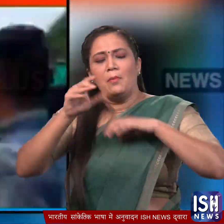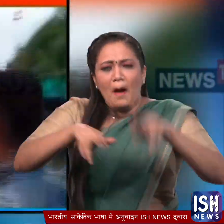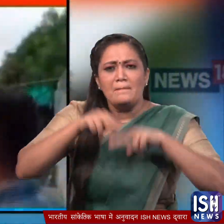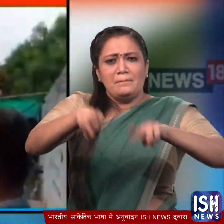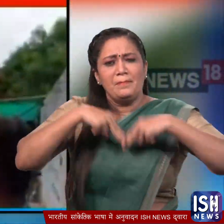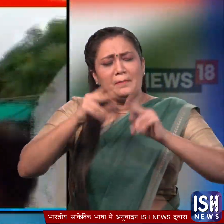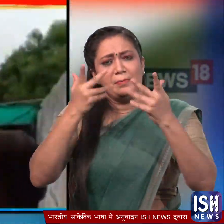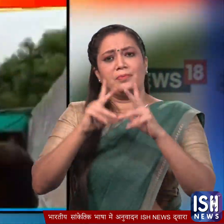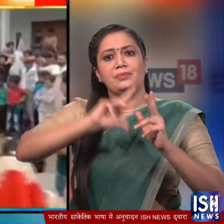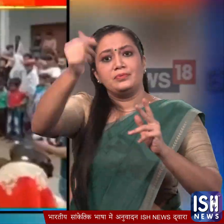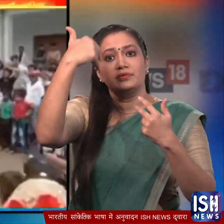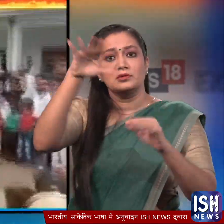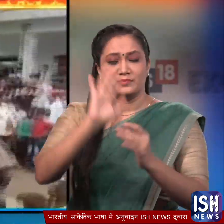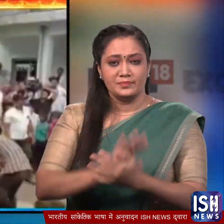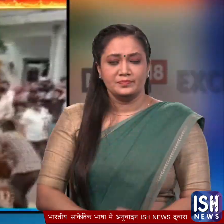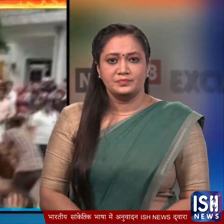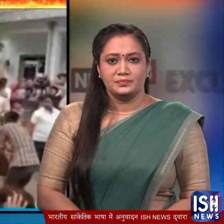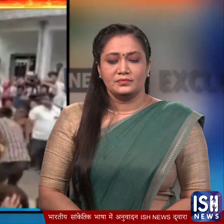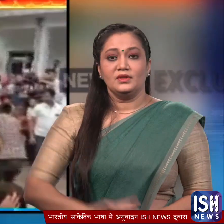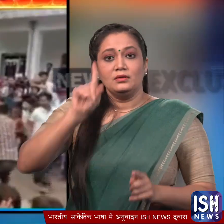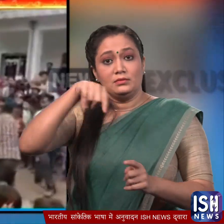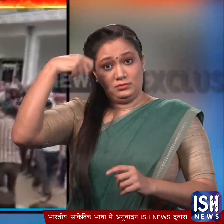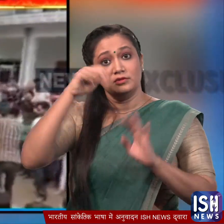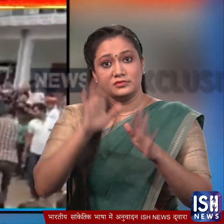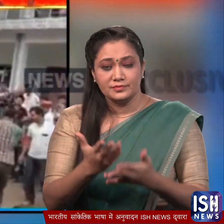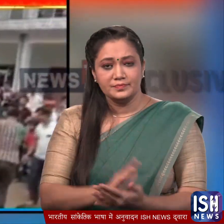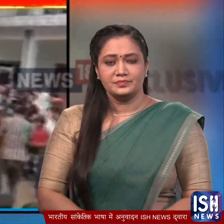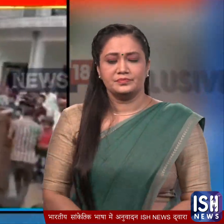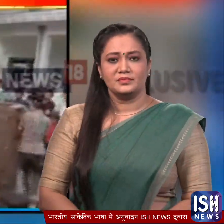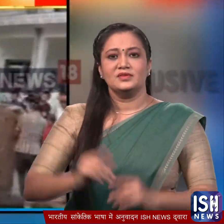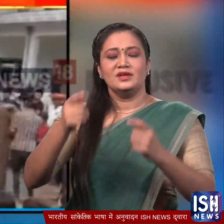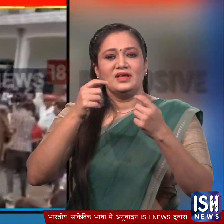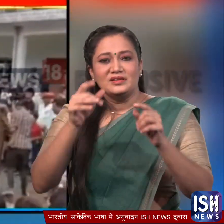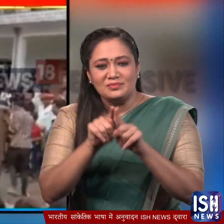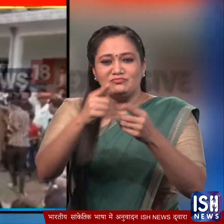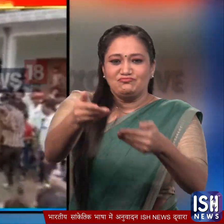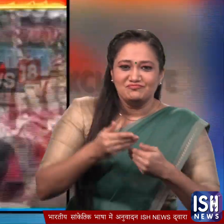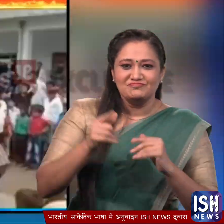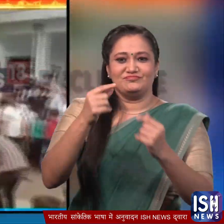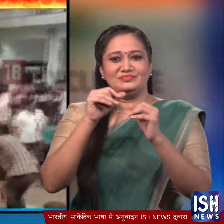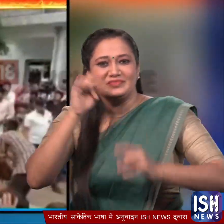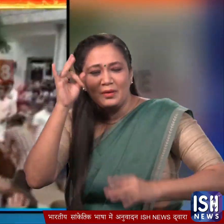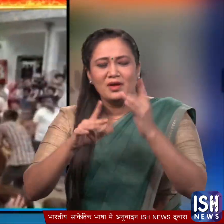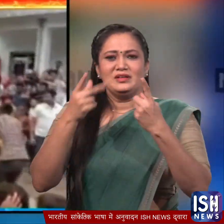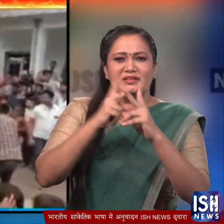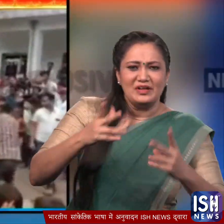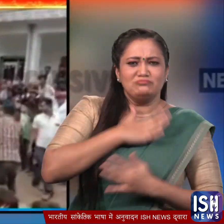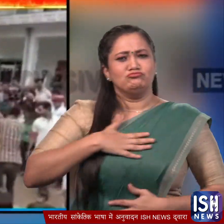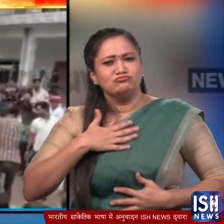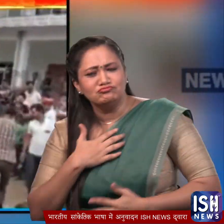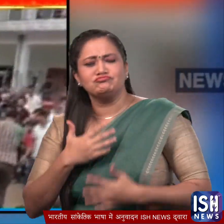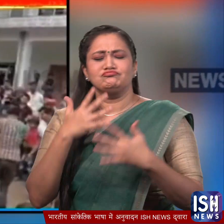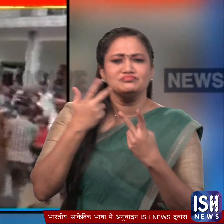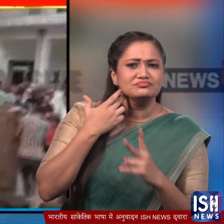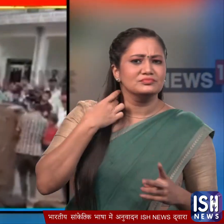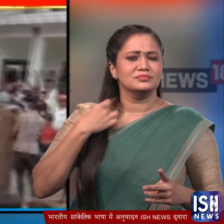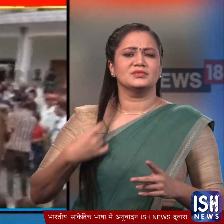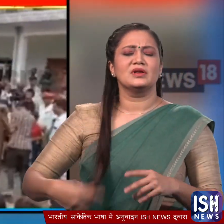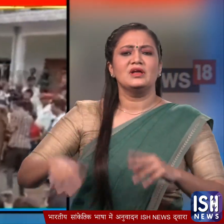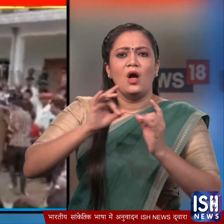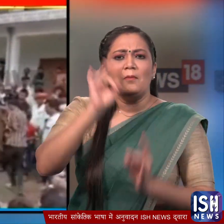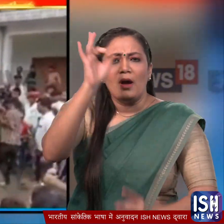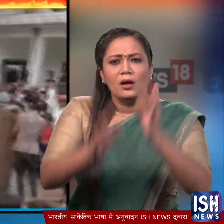दिया। बात की बात है कि हम लोग जिसे मामूली विवाद समझ लेते हैं, वो दरअसल गाजियाबाद के इस कांड की तरह खूनी बवाल की शुरुआत